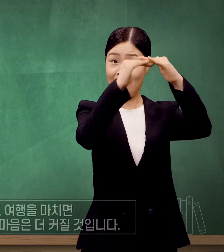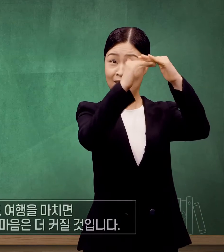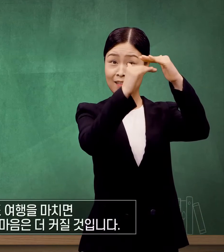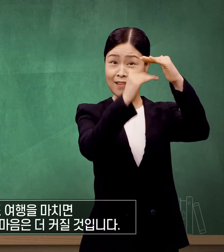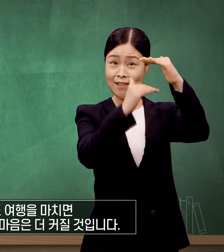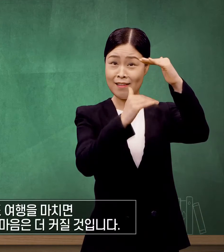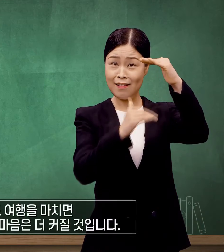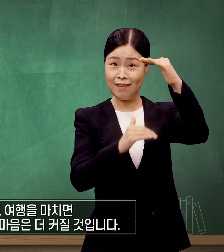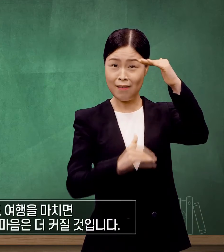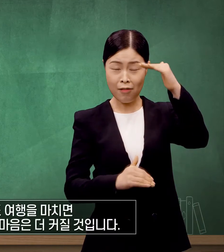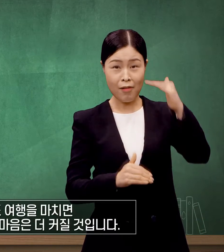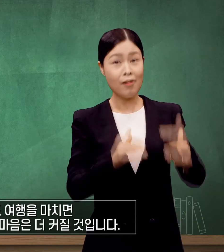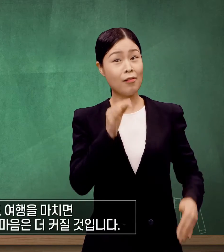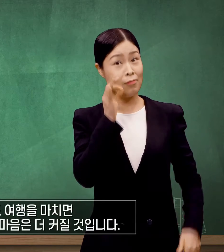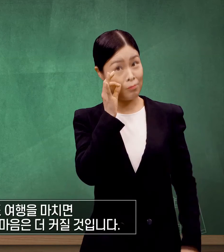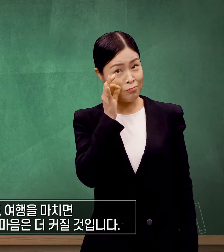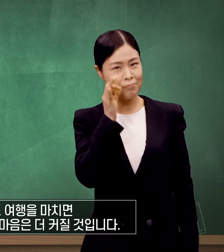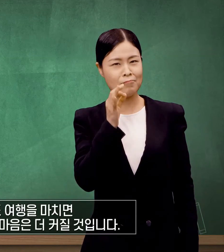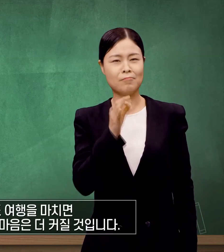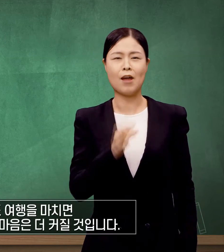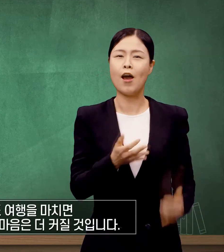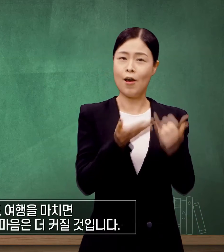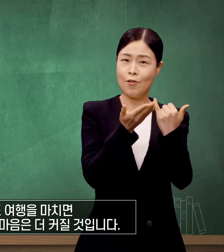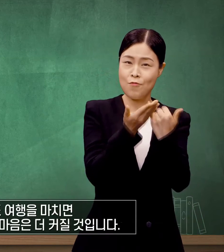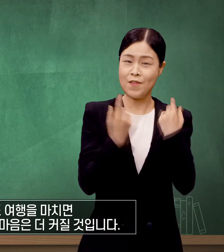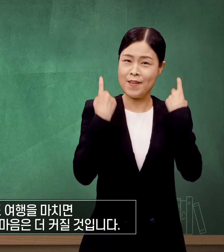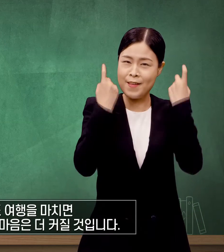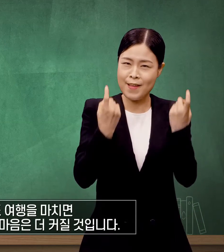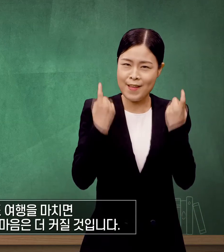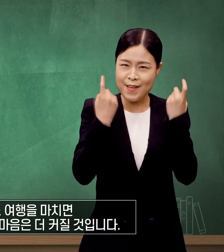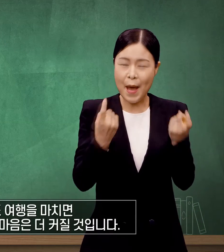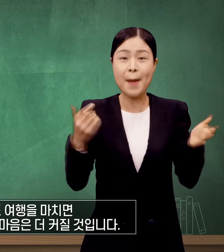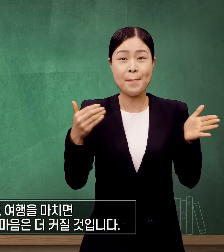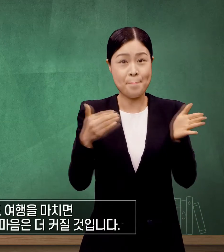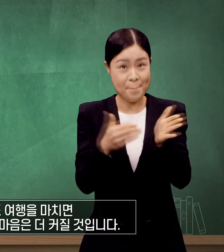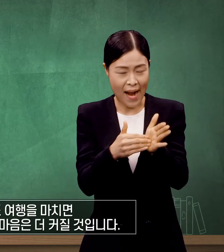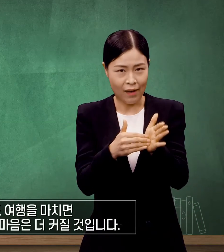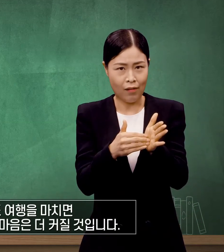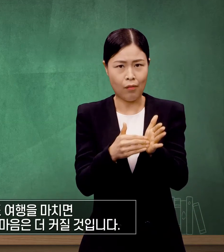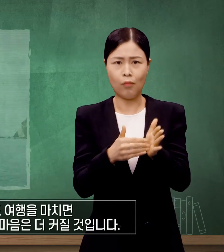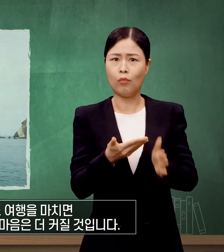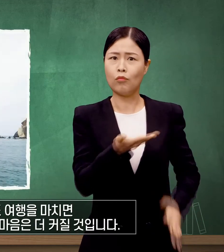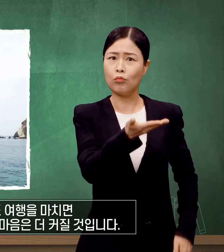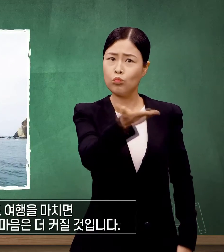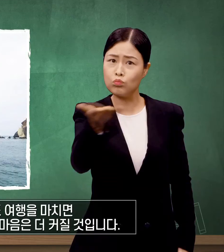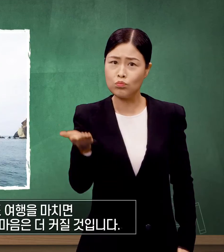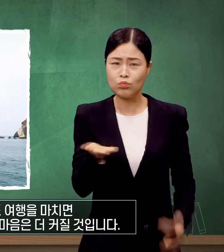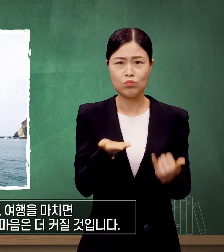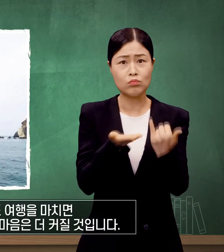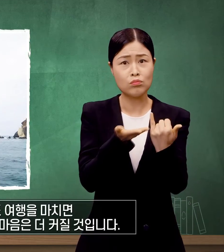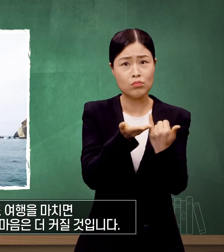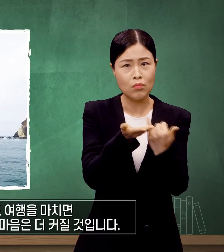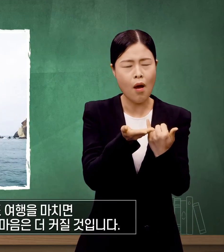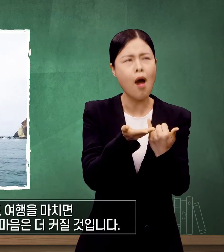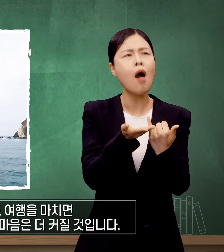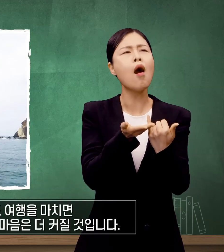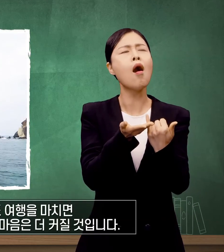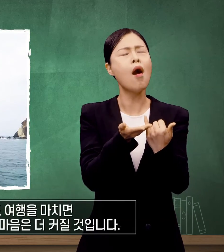단원학습 안내를 따라 독도 여행을 마치면 여러분이 독도를 사랑하는 마음은 더